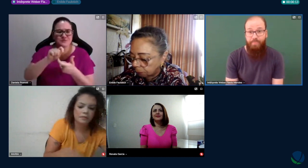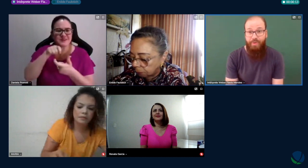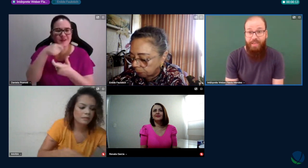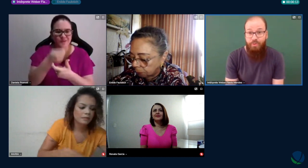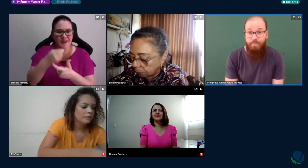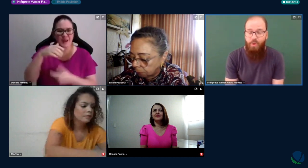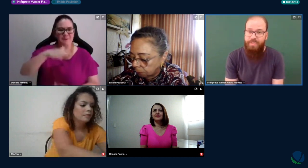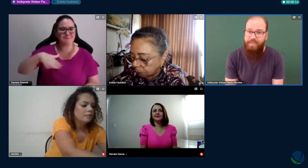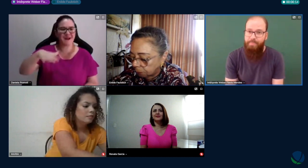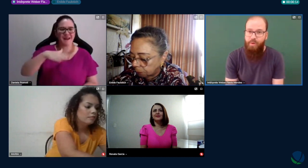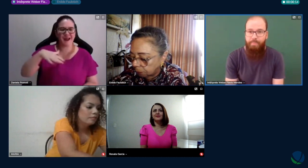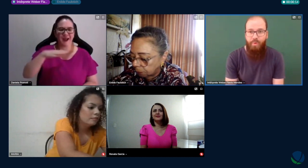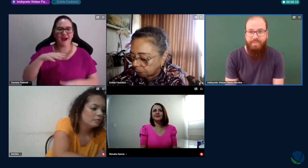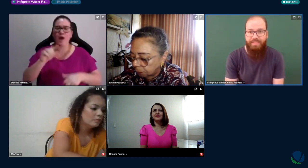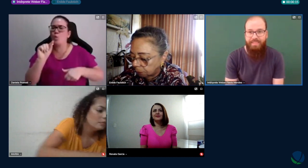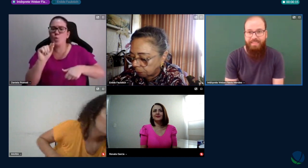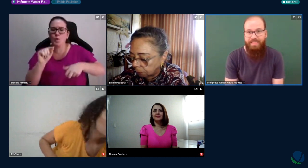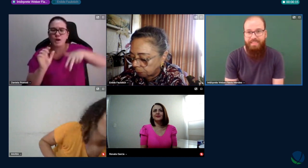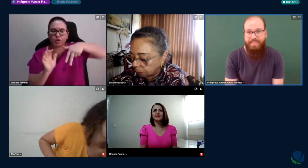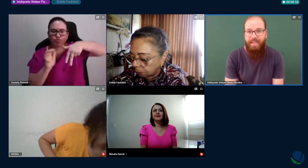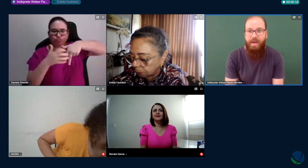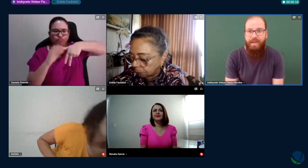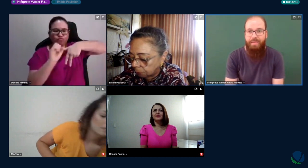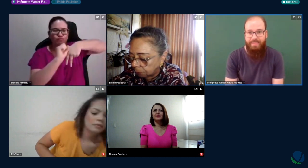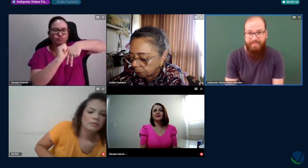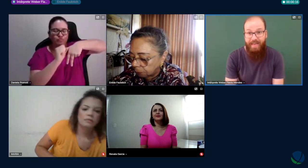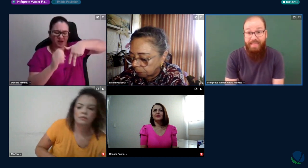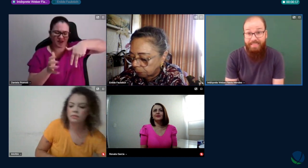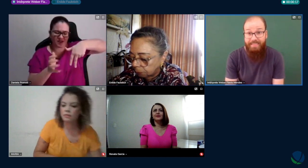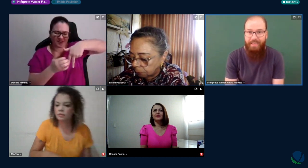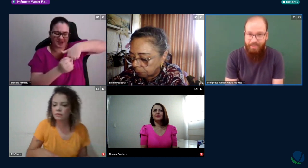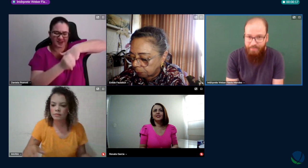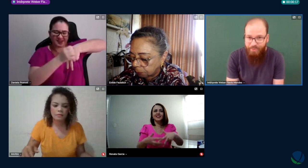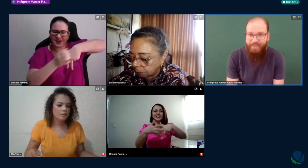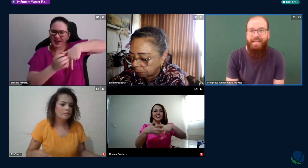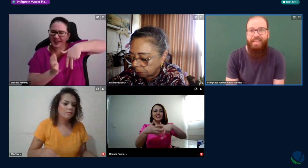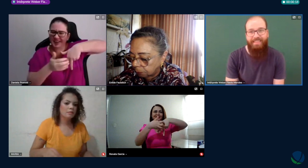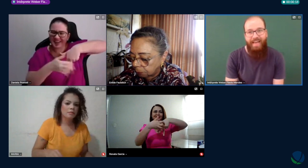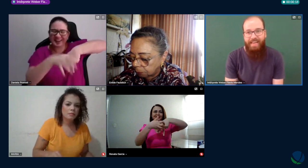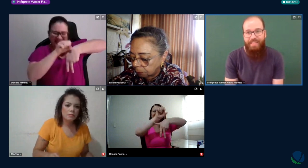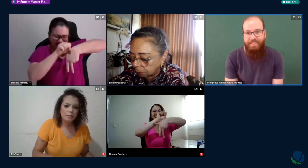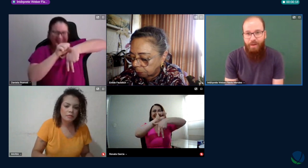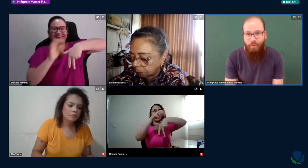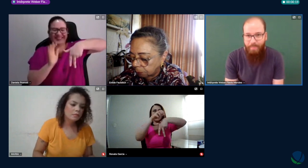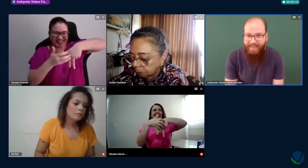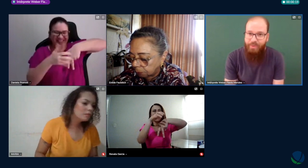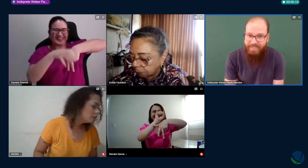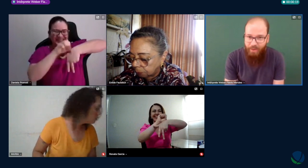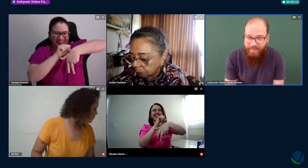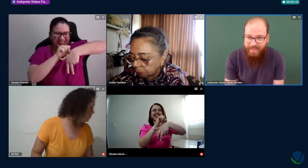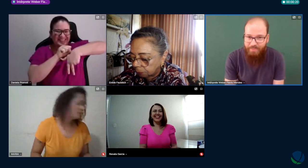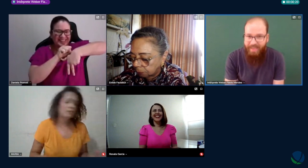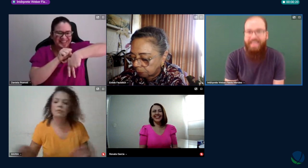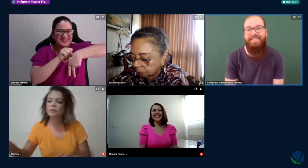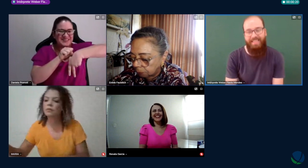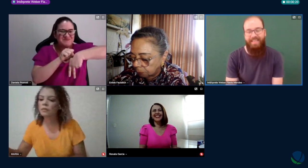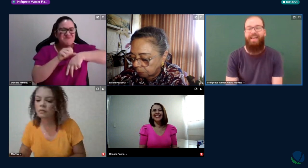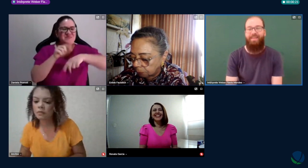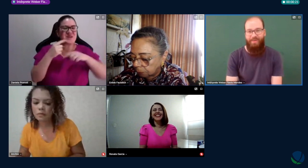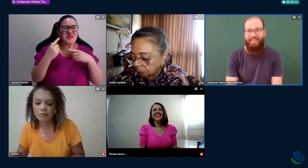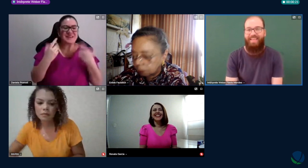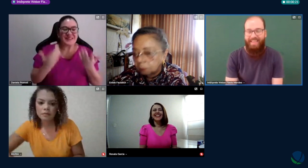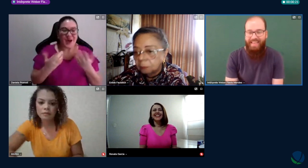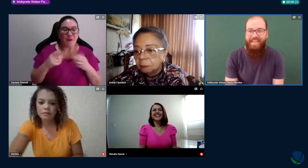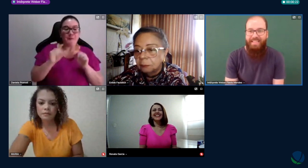né? Porque nos mostra propostas de sinais termo. Na área de trauma, como é que é o sinal mesmo? É esse